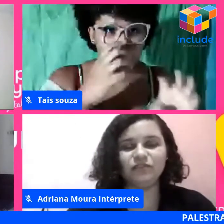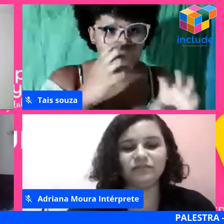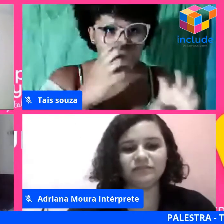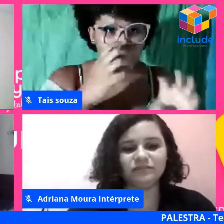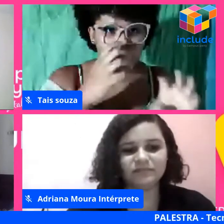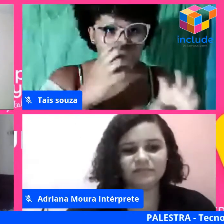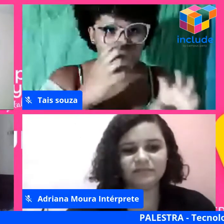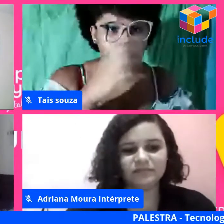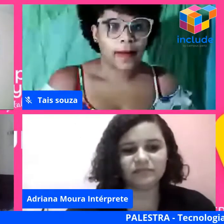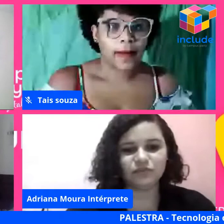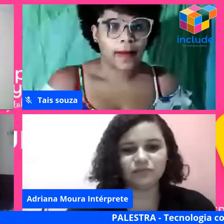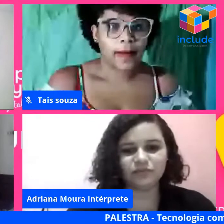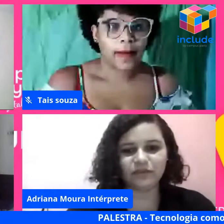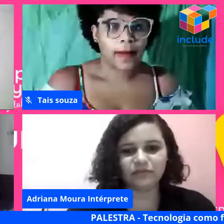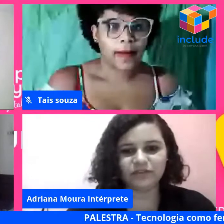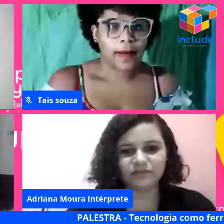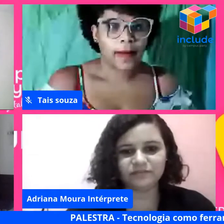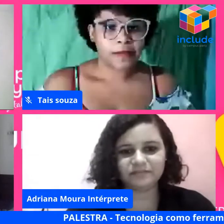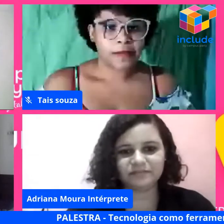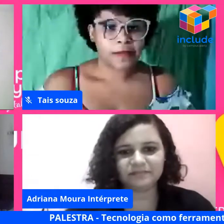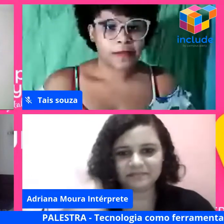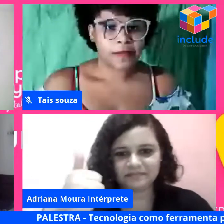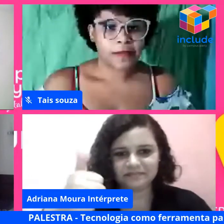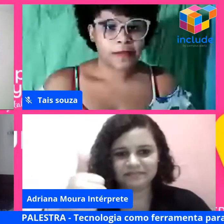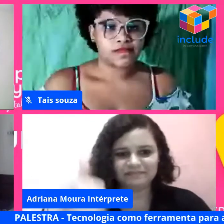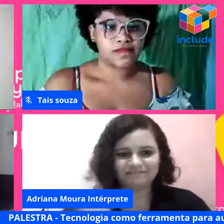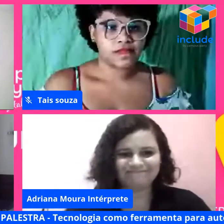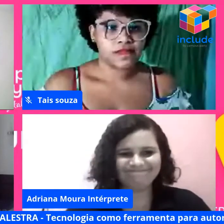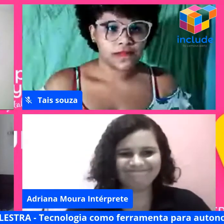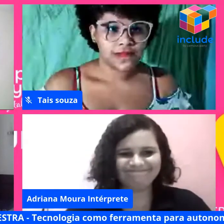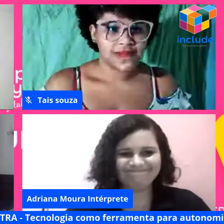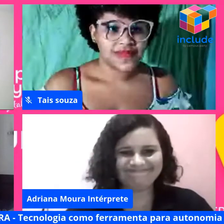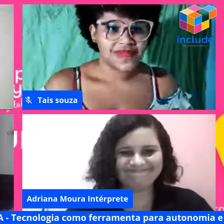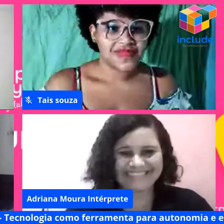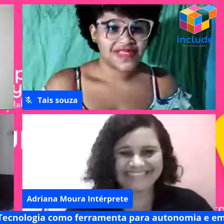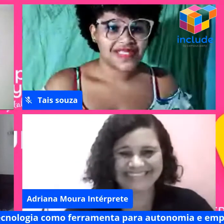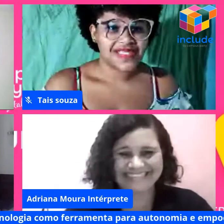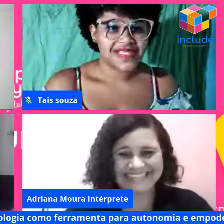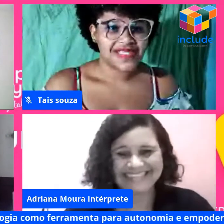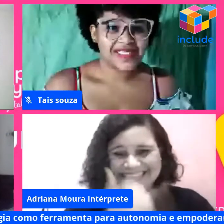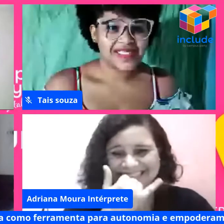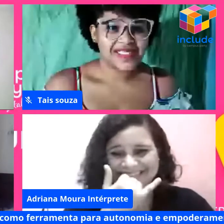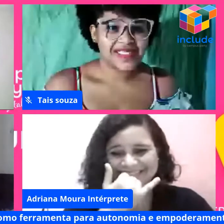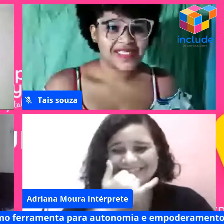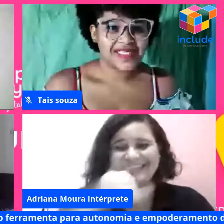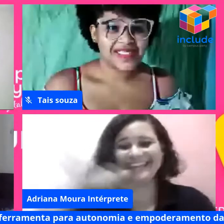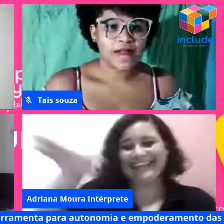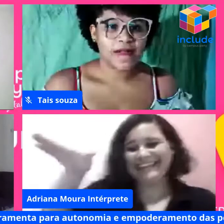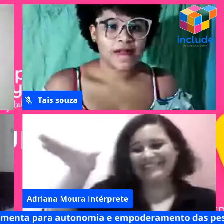me deu. Adriana, pode falar, Adriana. Vida real, Adriana. Fique tranquilo.